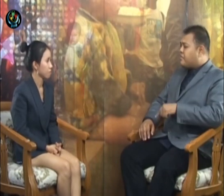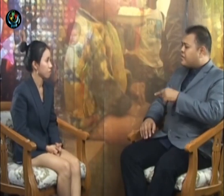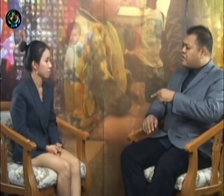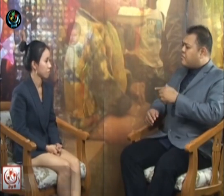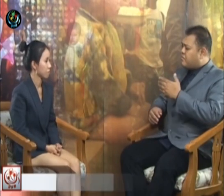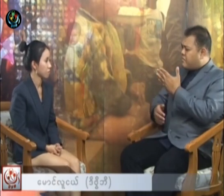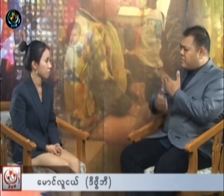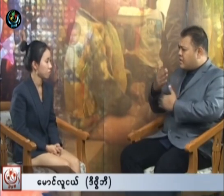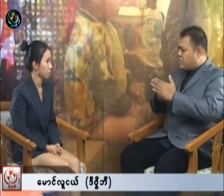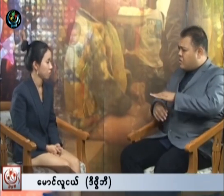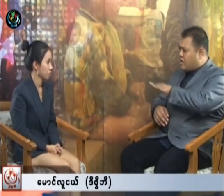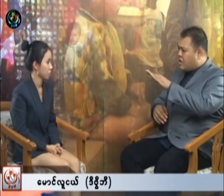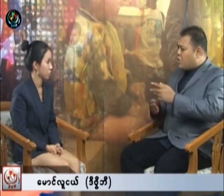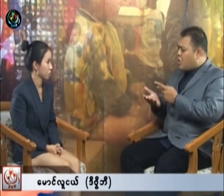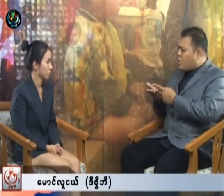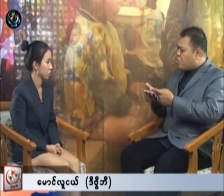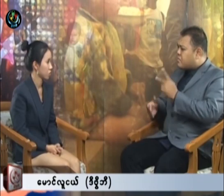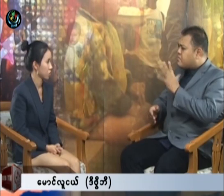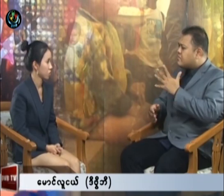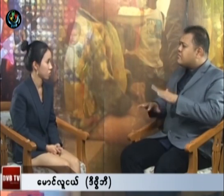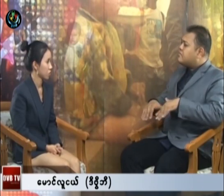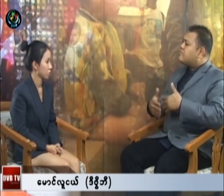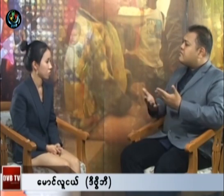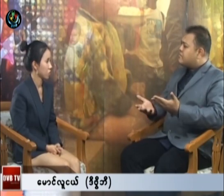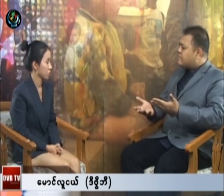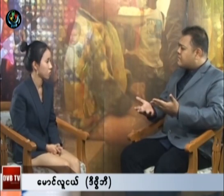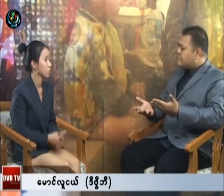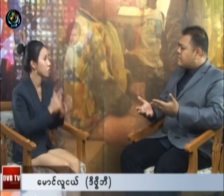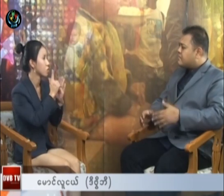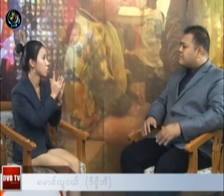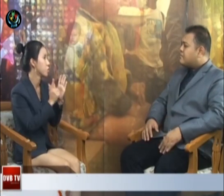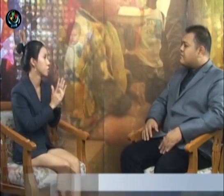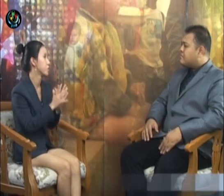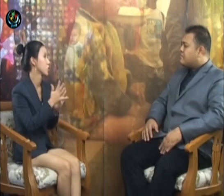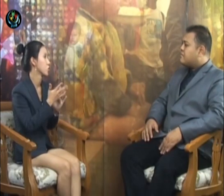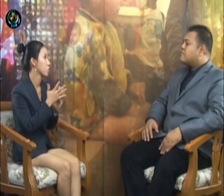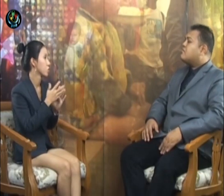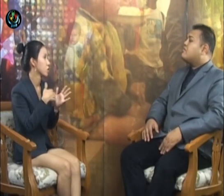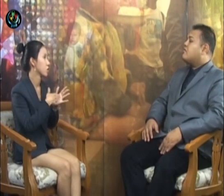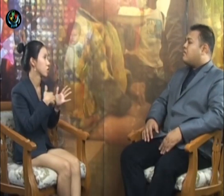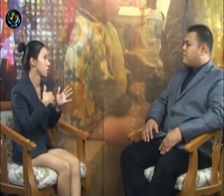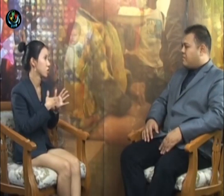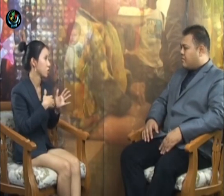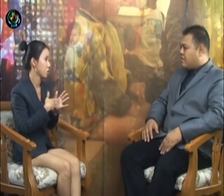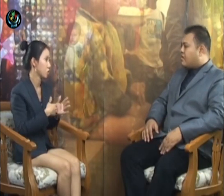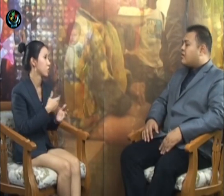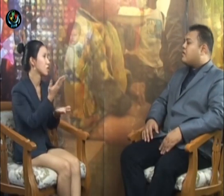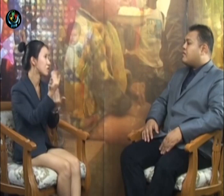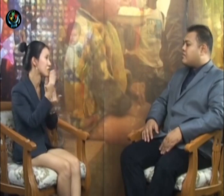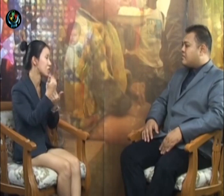အခုခင်ဗျားတို့မတန်ဆွမ်းနေအခွင့်အရေးမရှိတာဘာလဲ မတန်ဆွမ်းသူများဆိုင်ရာဥပဒေမရှိတာပါဒါကြောင့်ကျမတို့အမြဲတောင်းဆိုနေပေ